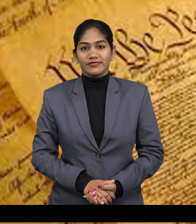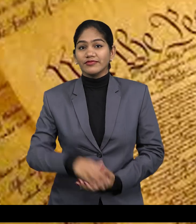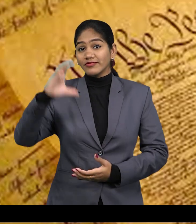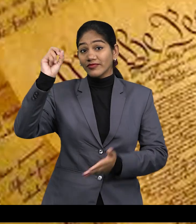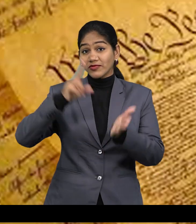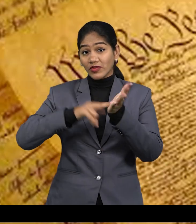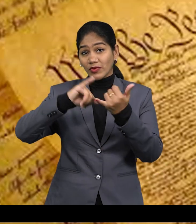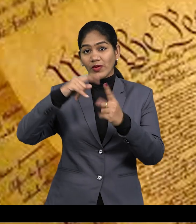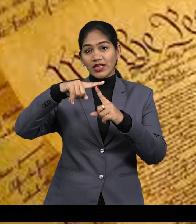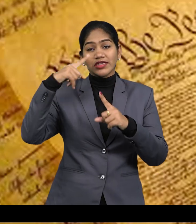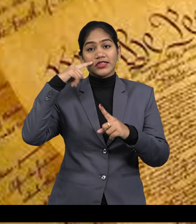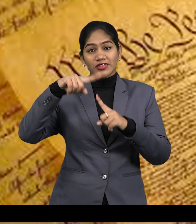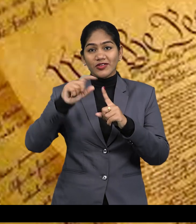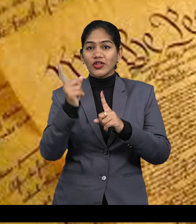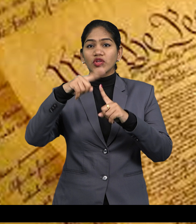రాజ్యాంగం,